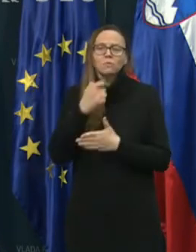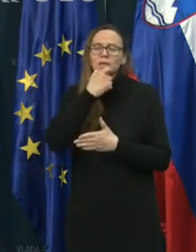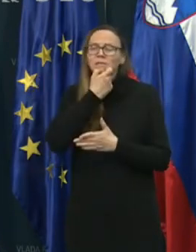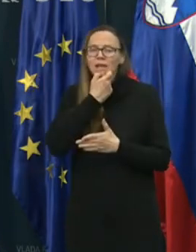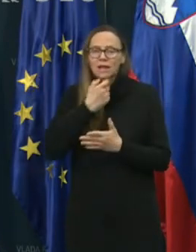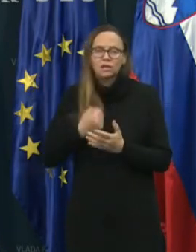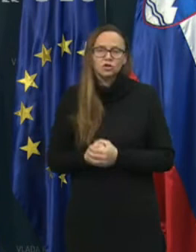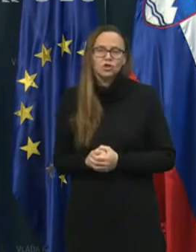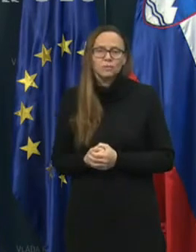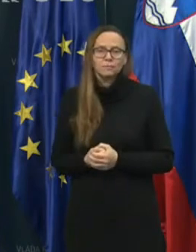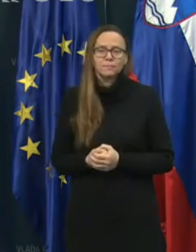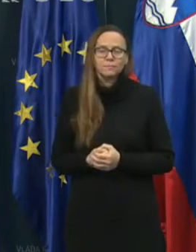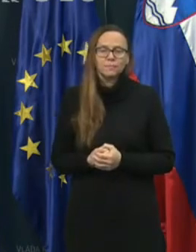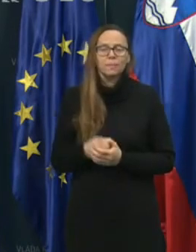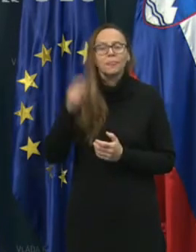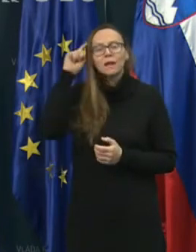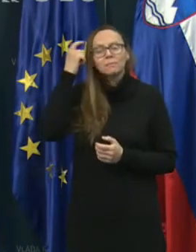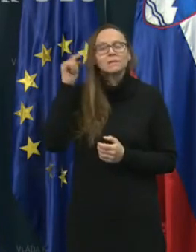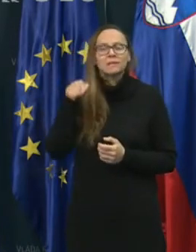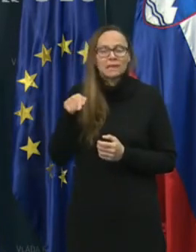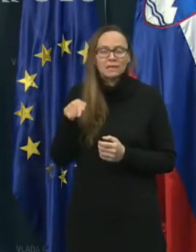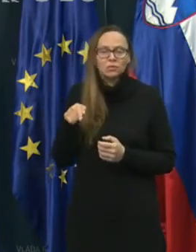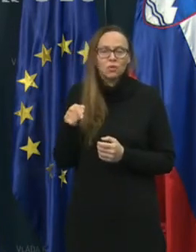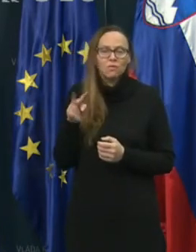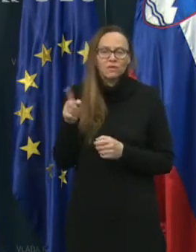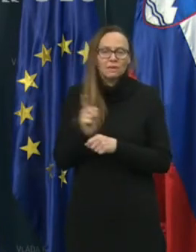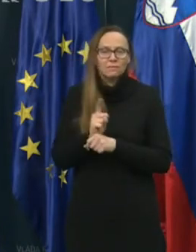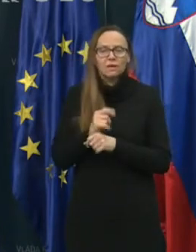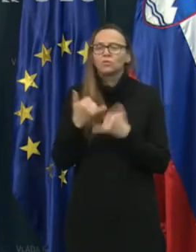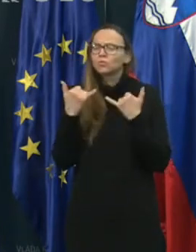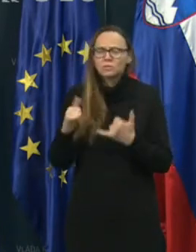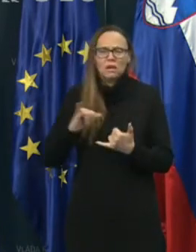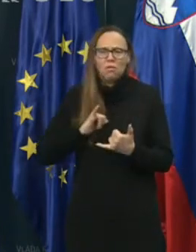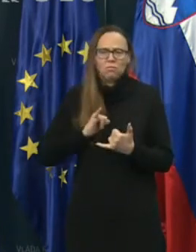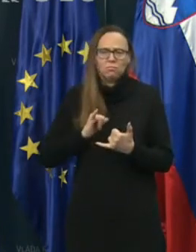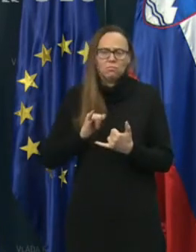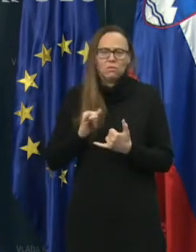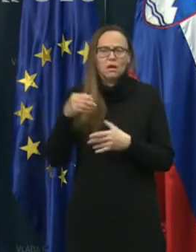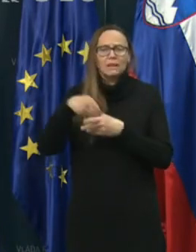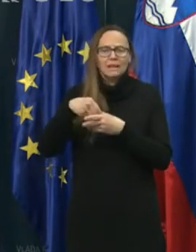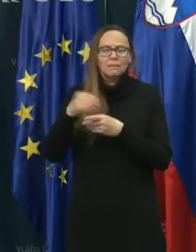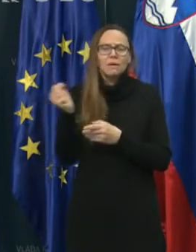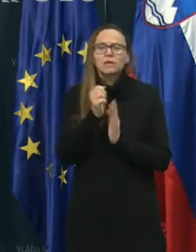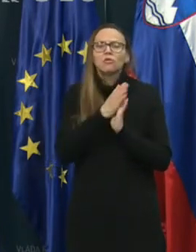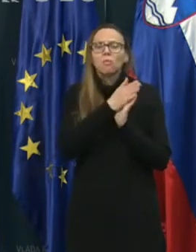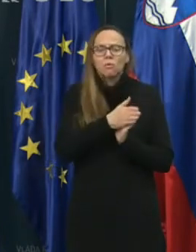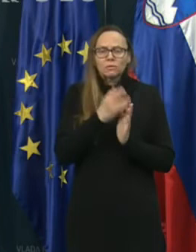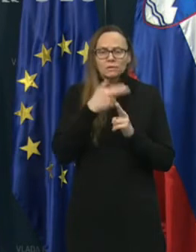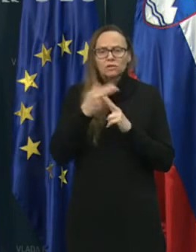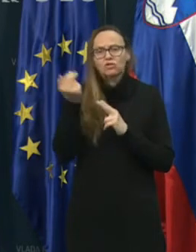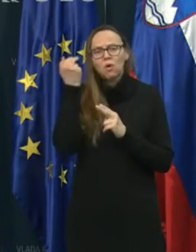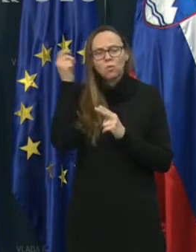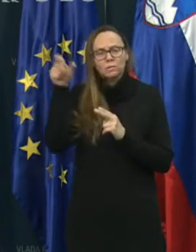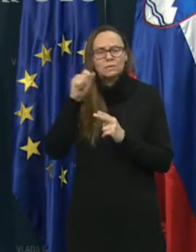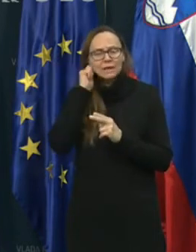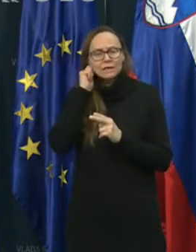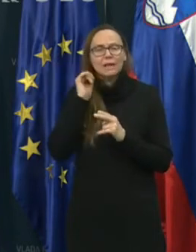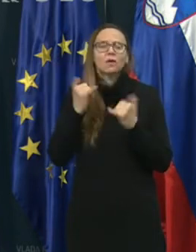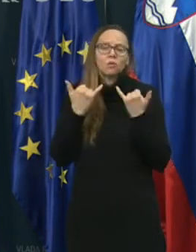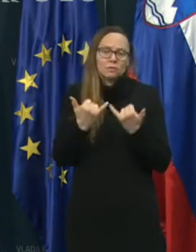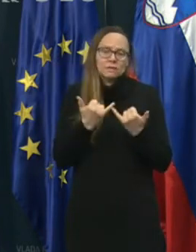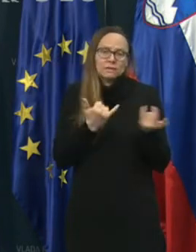starejše. Mislim, da je to v tem trenutku zelo aktualna tema in zato prosim državno sekretarko, da nam